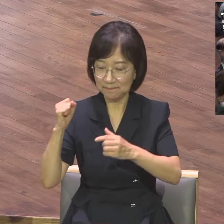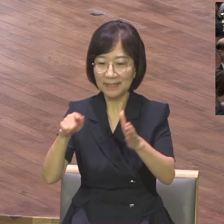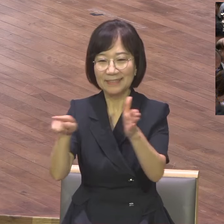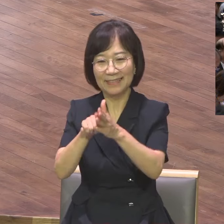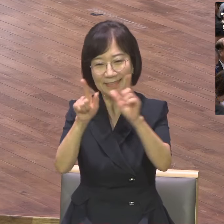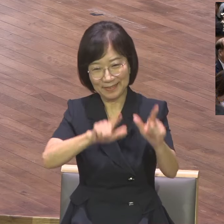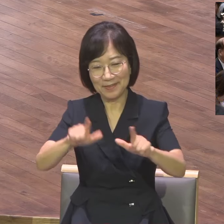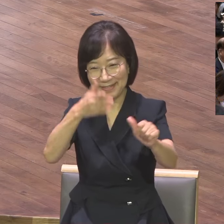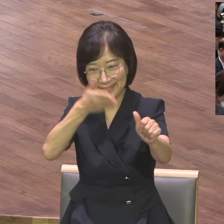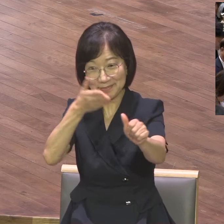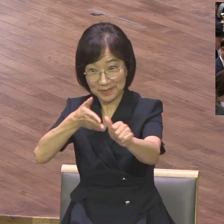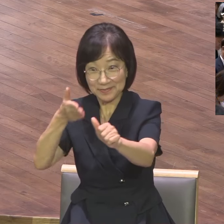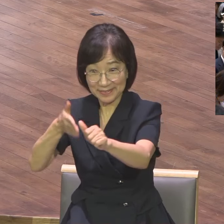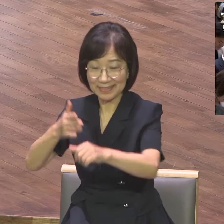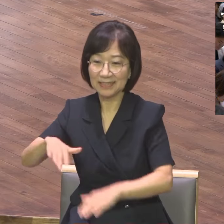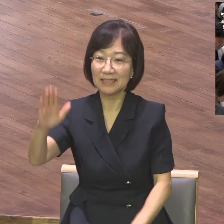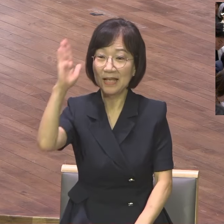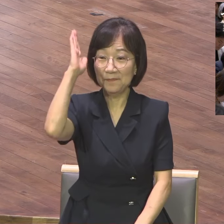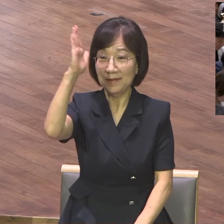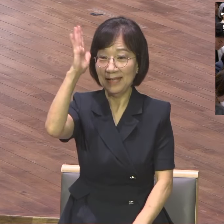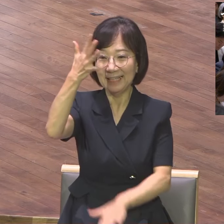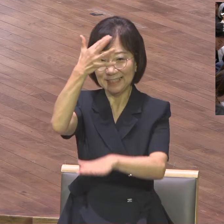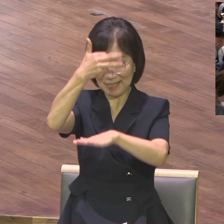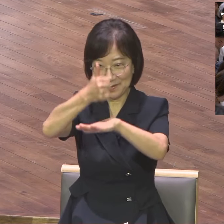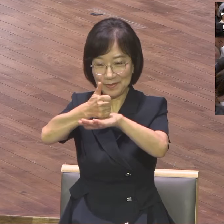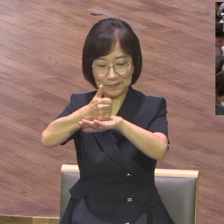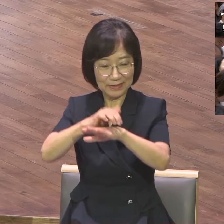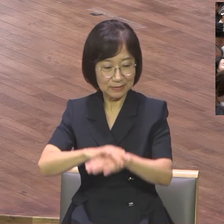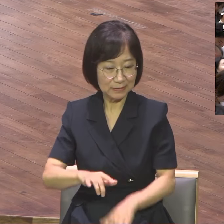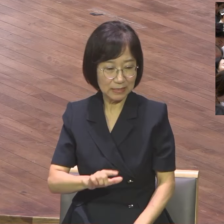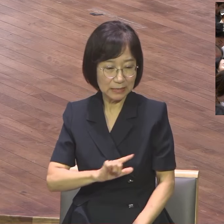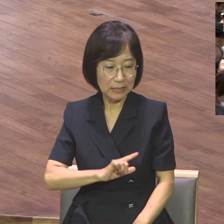축복합니다. 결론입니다.